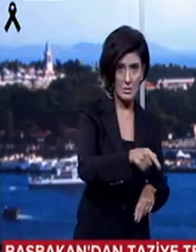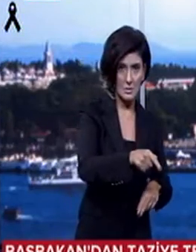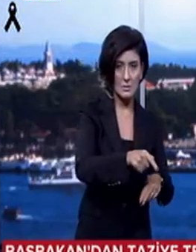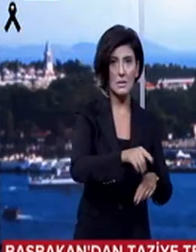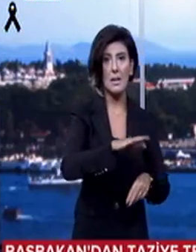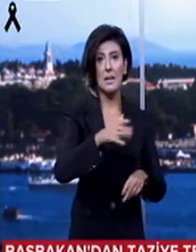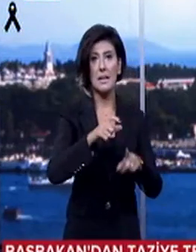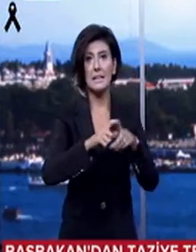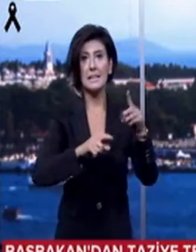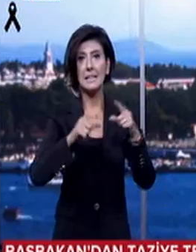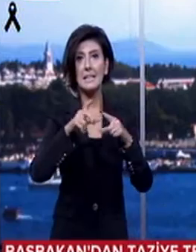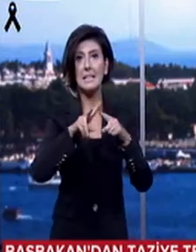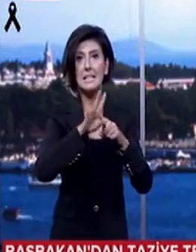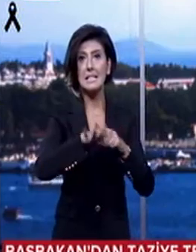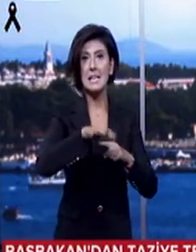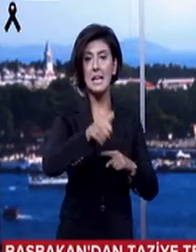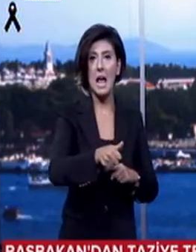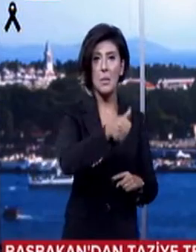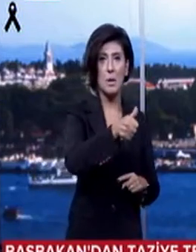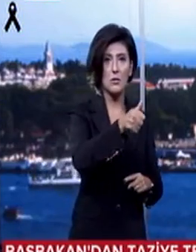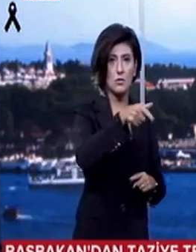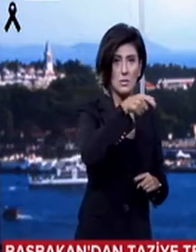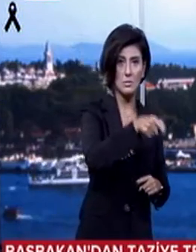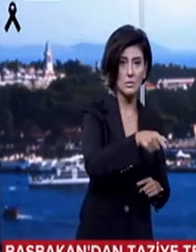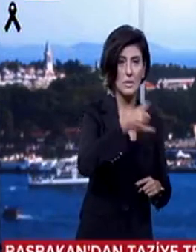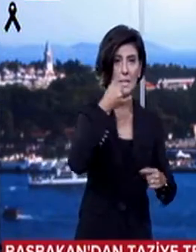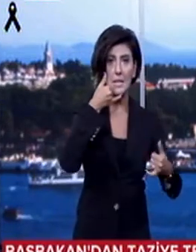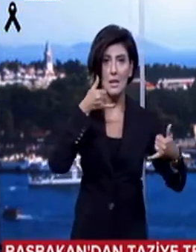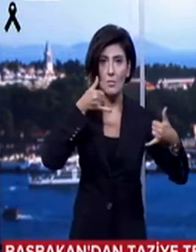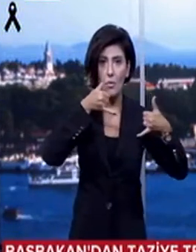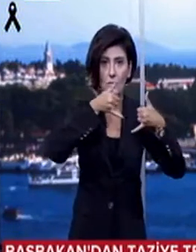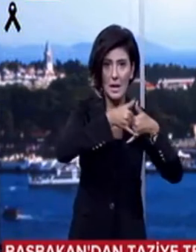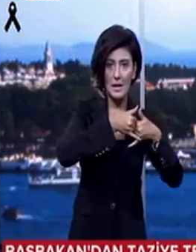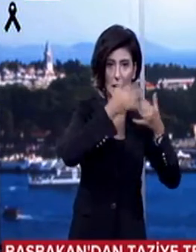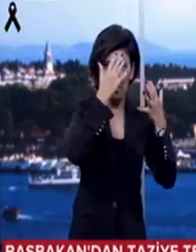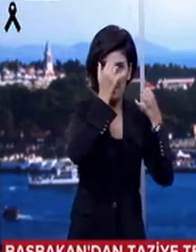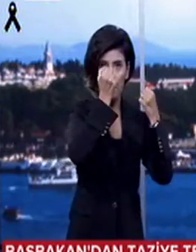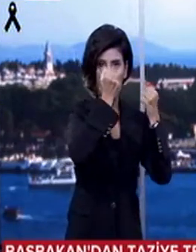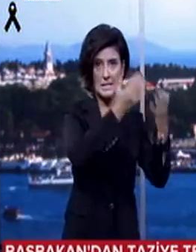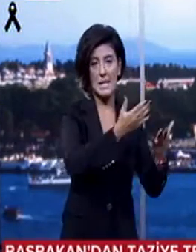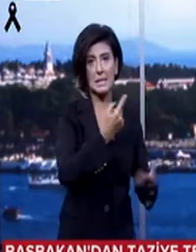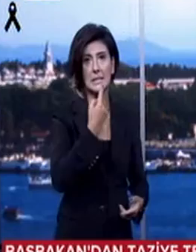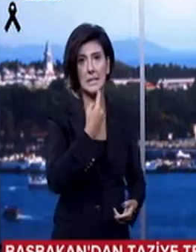Özgen ve DİSK Genel Başkanı Beko'yu telefonla arayarak başsağlığı